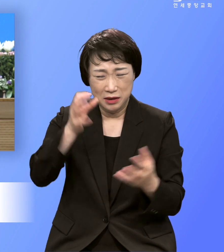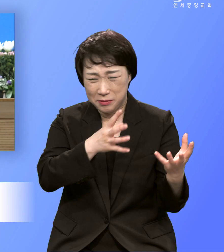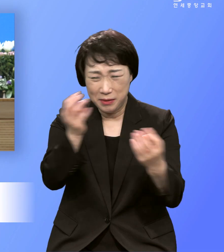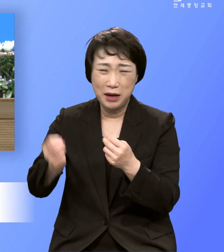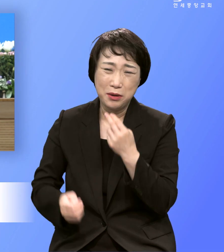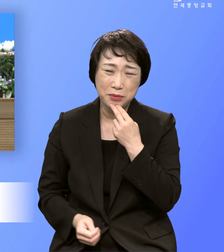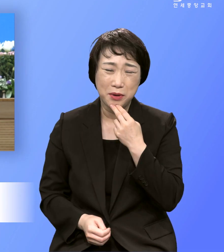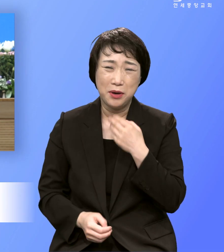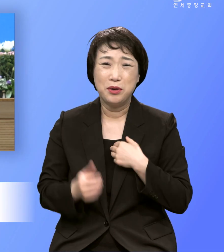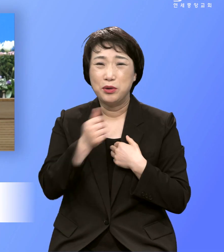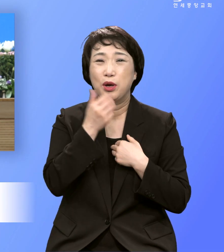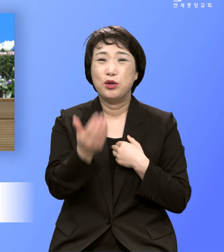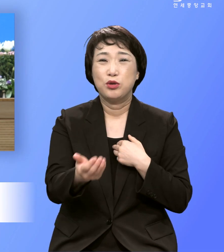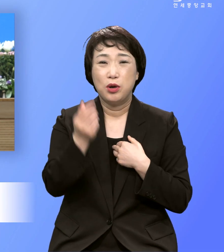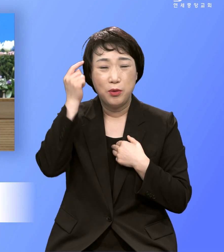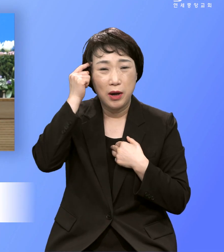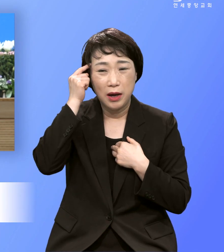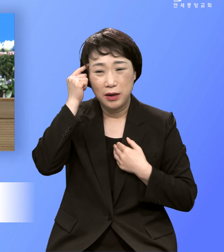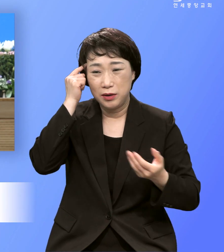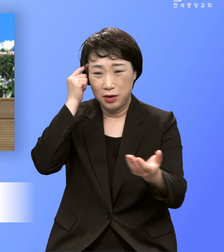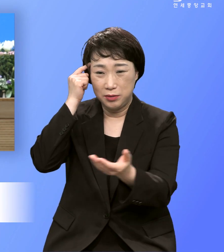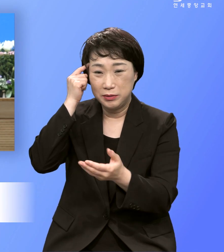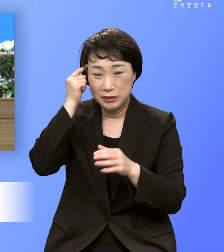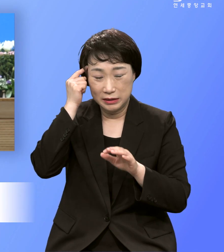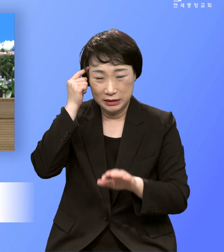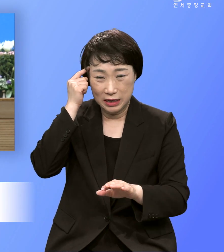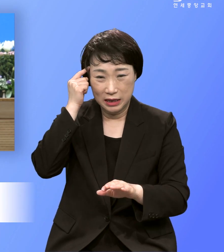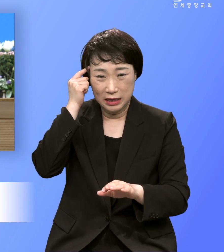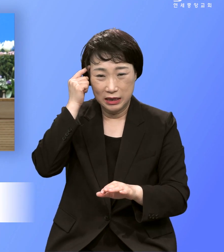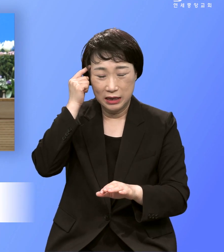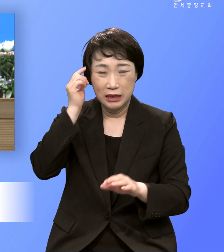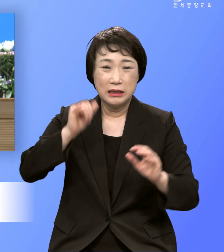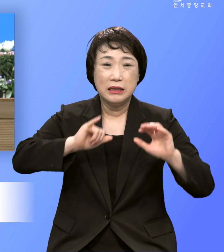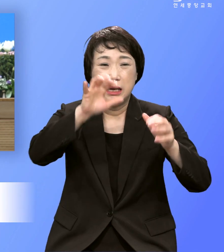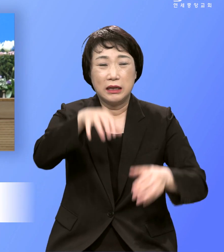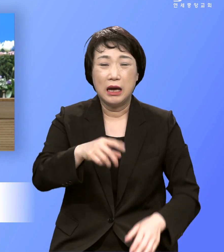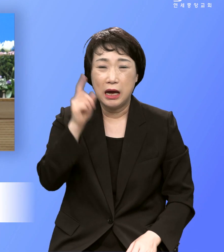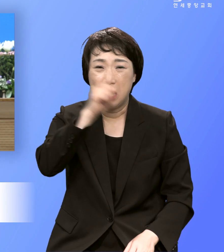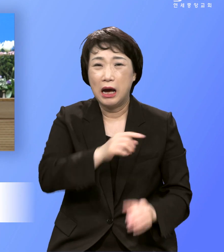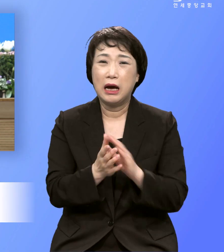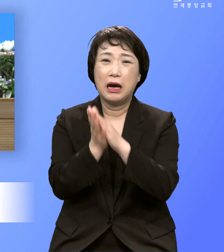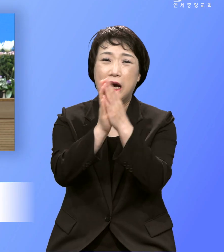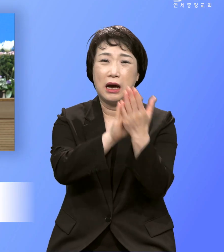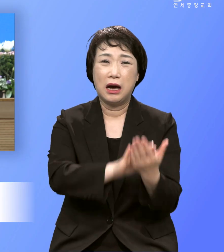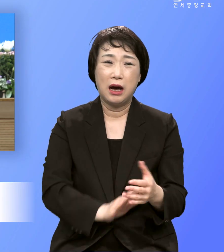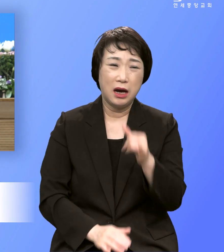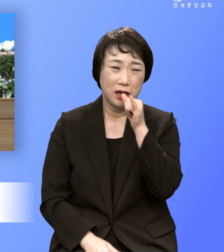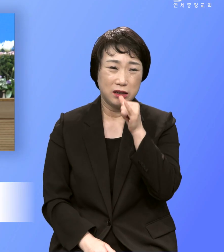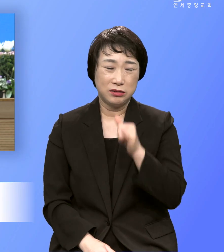왜 이런 말을 하느냐? 그만큼 세상이 악해졌고